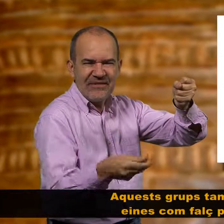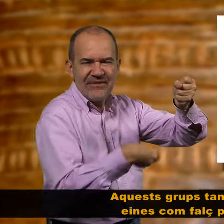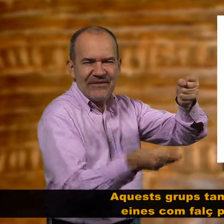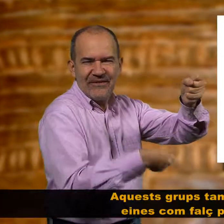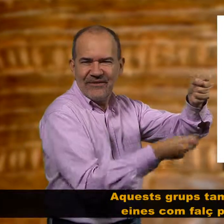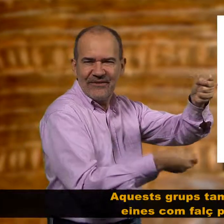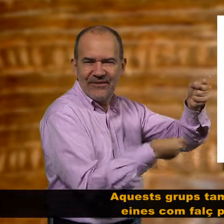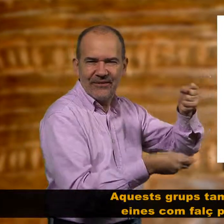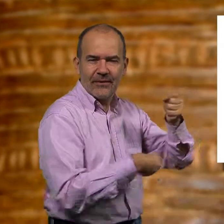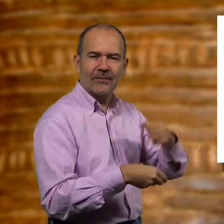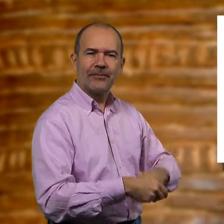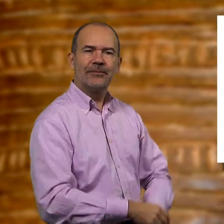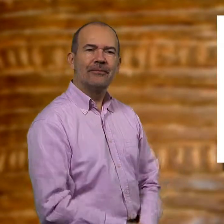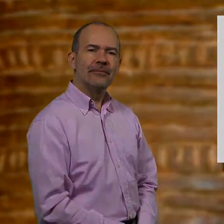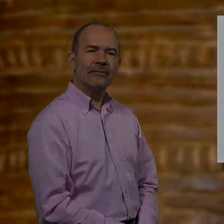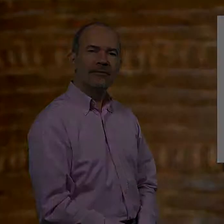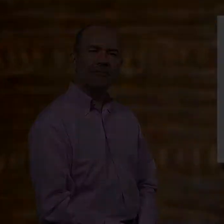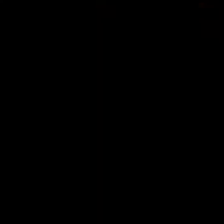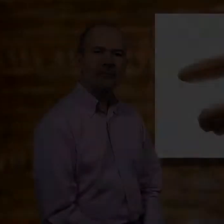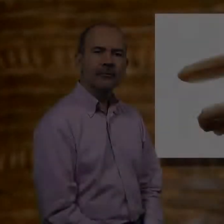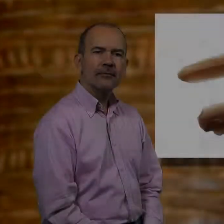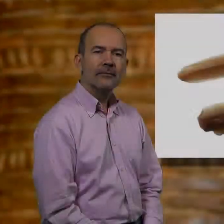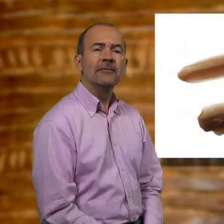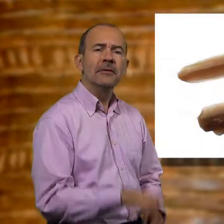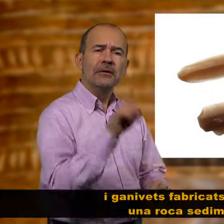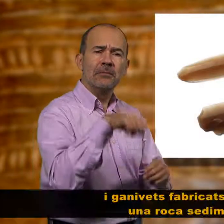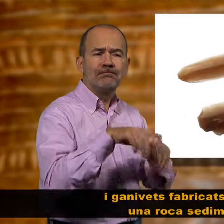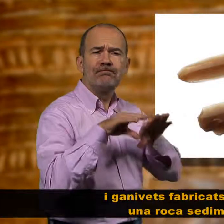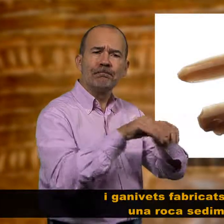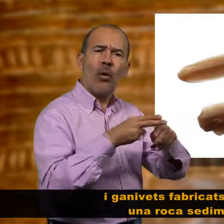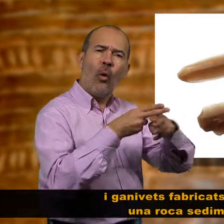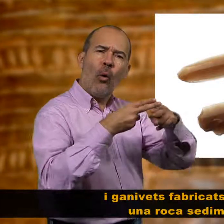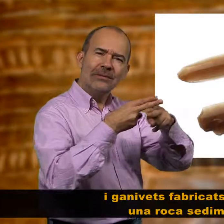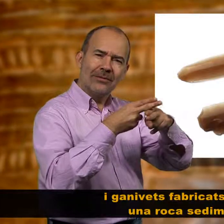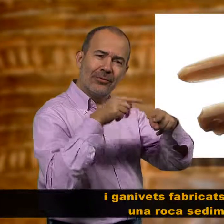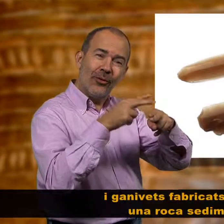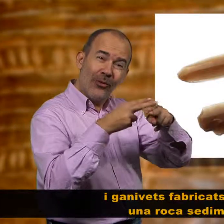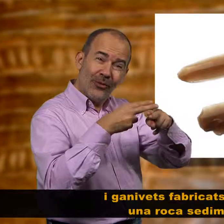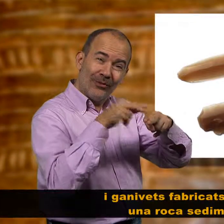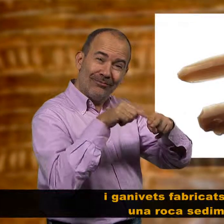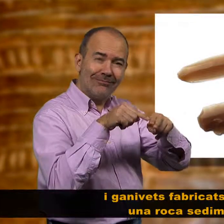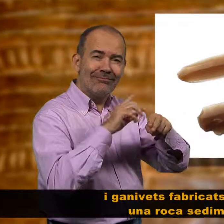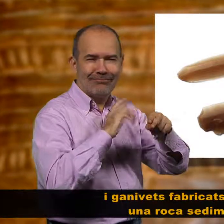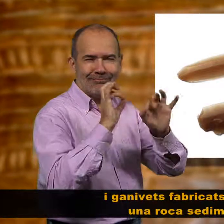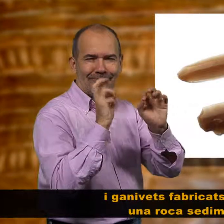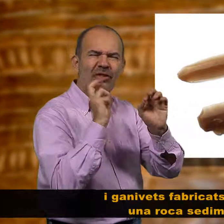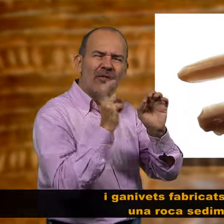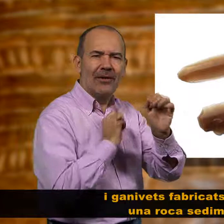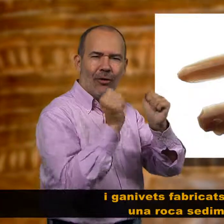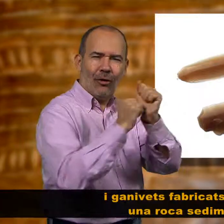roca sedimentària relativament fàcil de tallar a partir d'un nucli que ara podeu tocar i comprovar-ne la textura i la